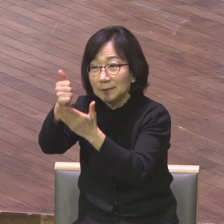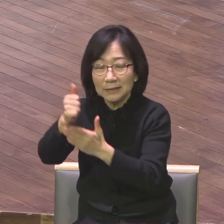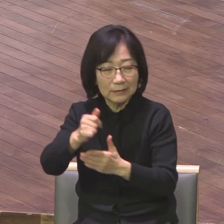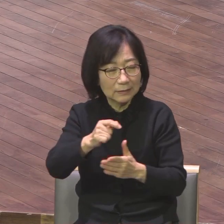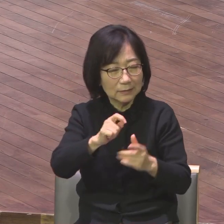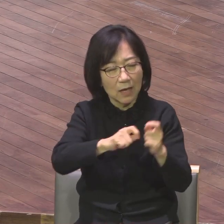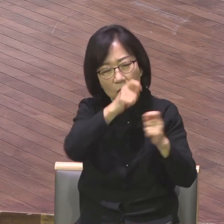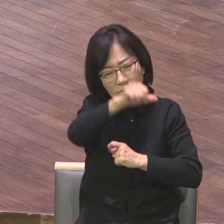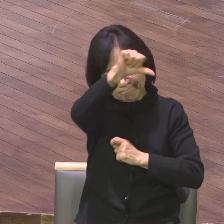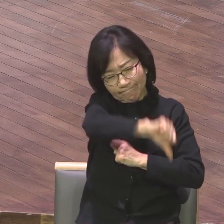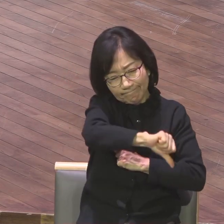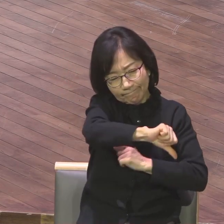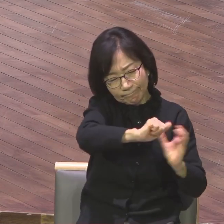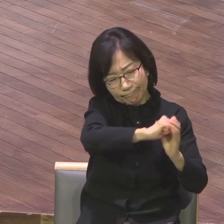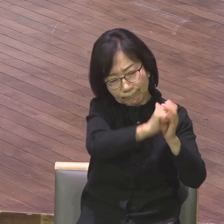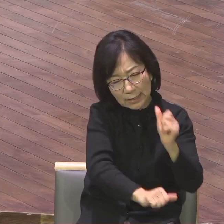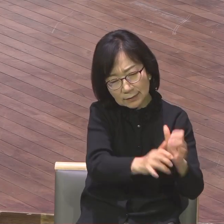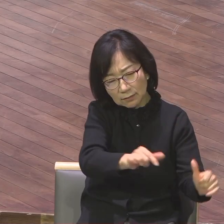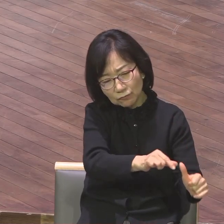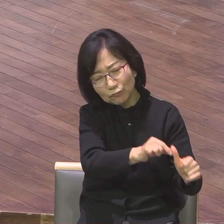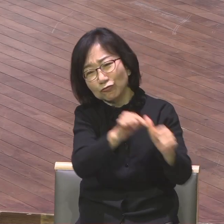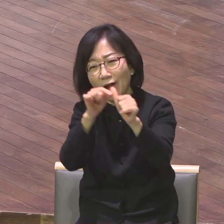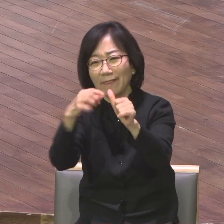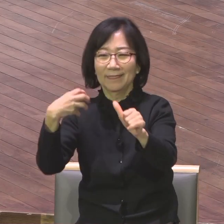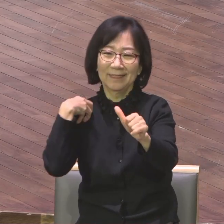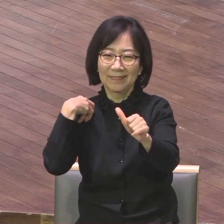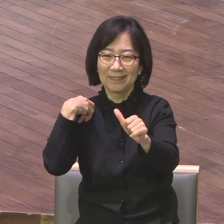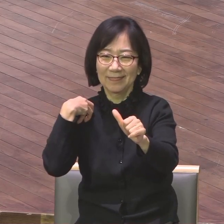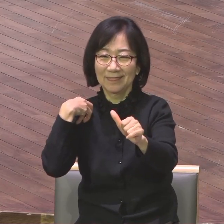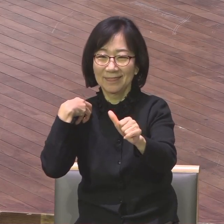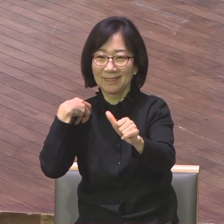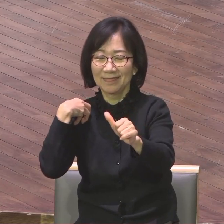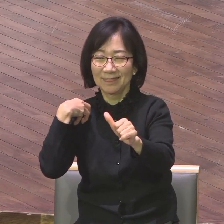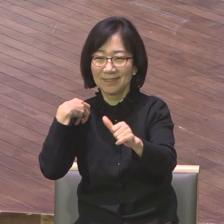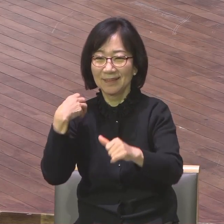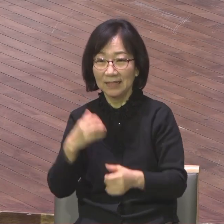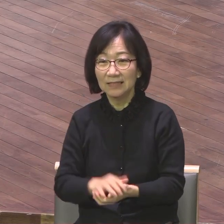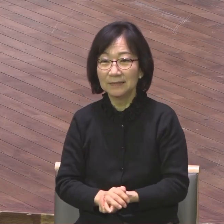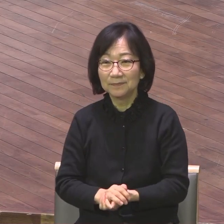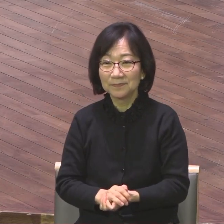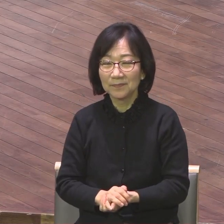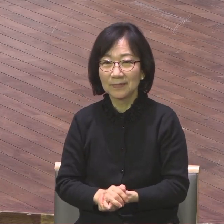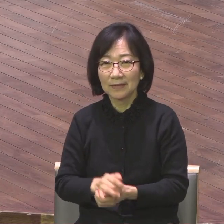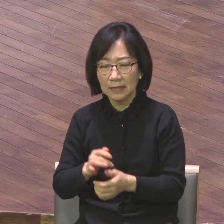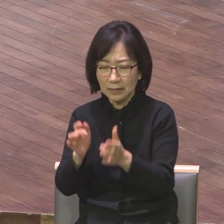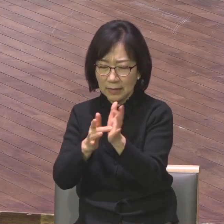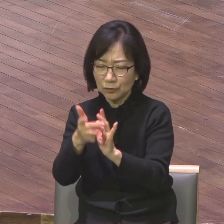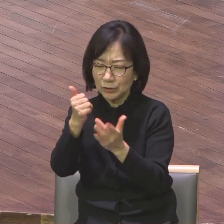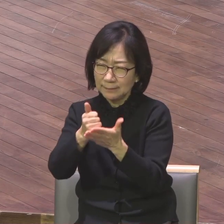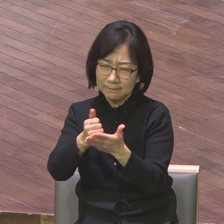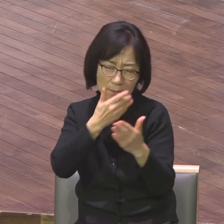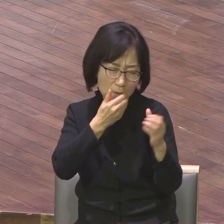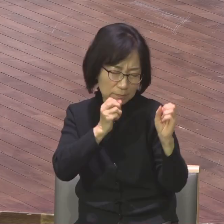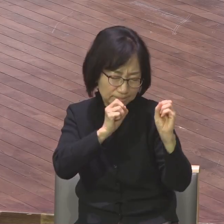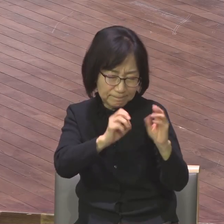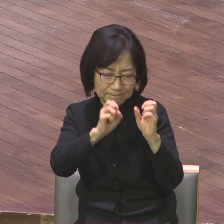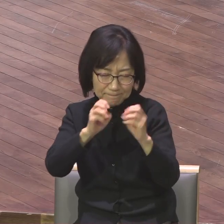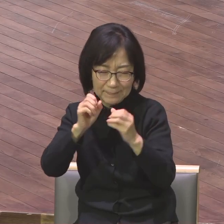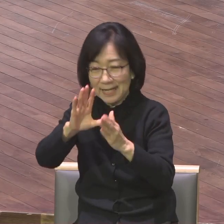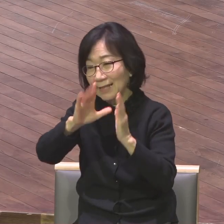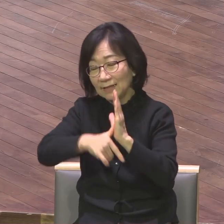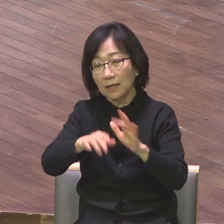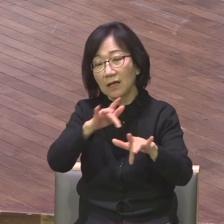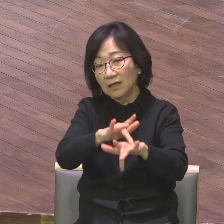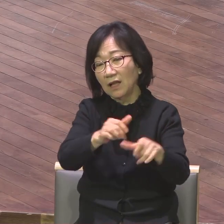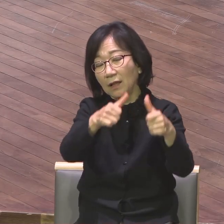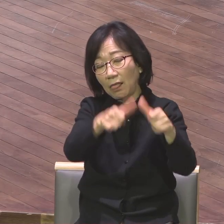분이기 때문에 그렇다. 예수 그리스도를 드러나는 현장에는 흑암이 꺾이고 하나님의 나라가 임한다. 여러분이